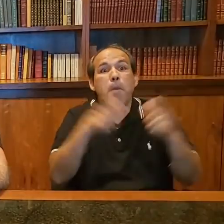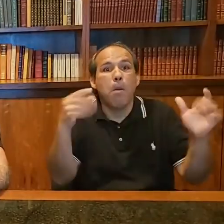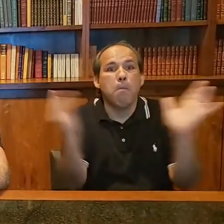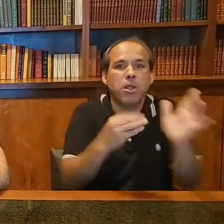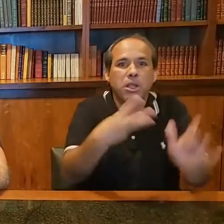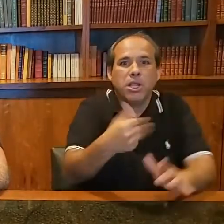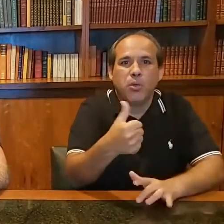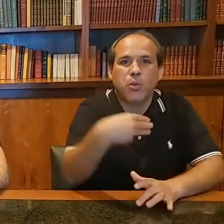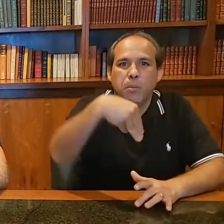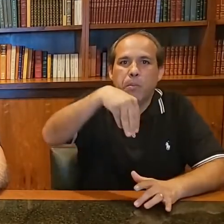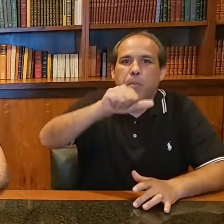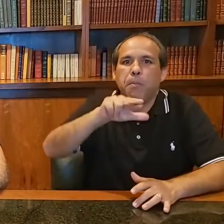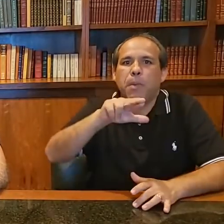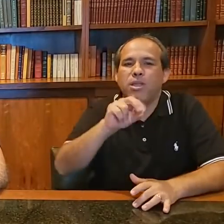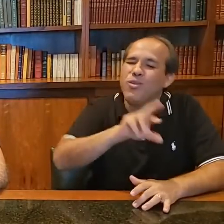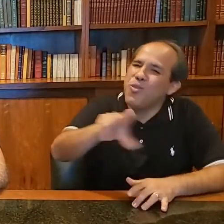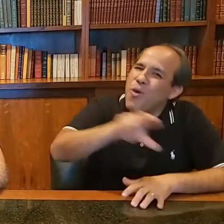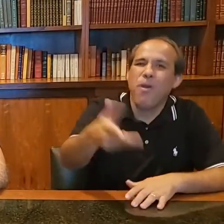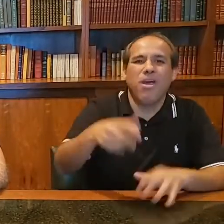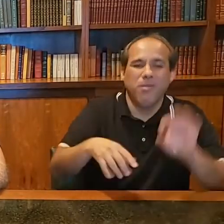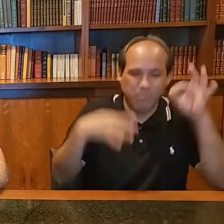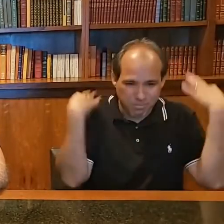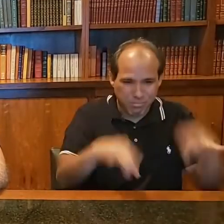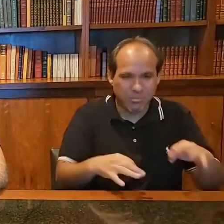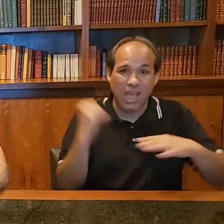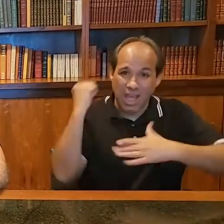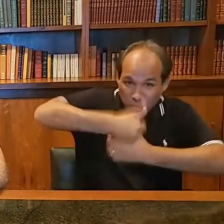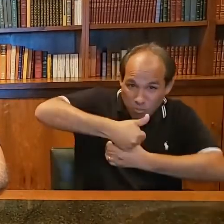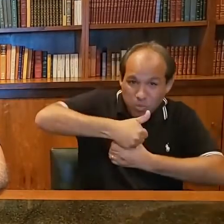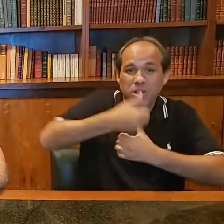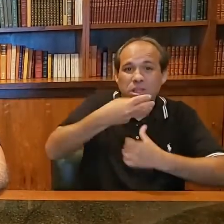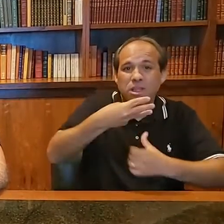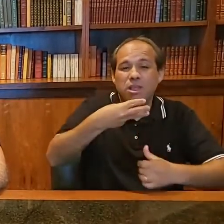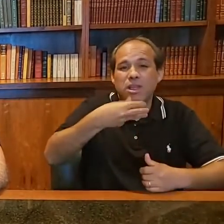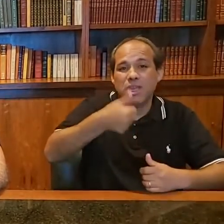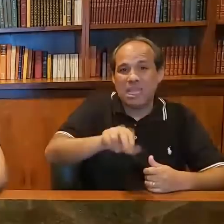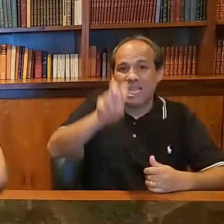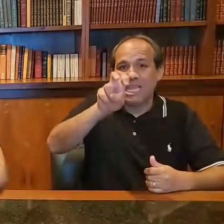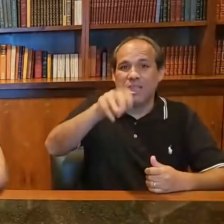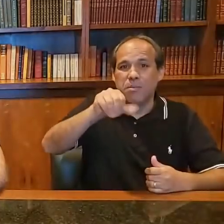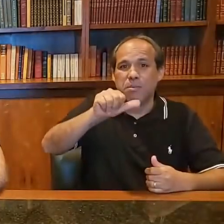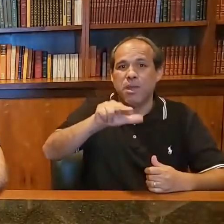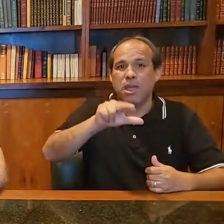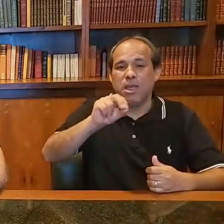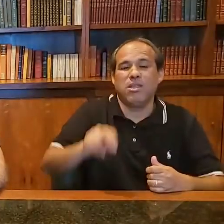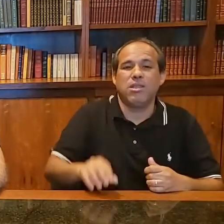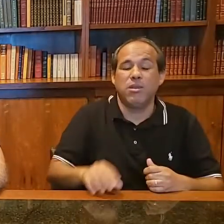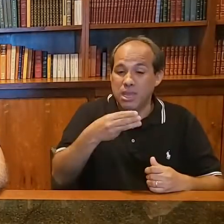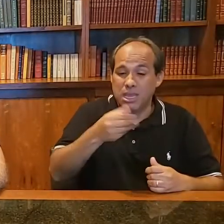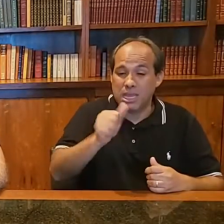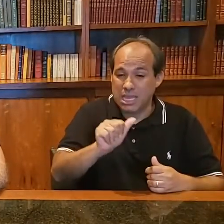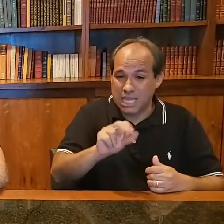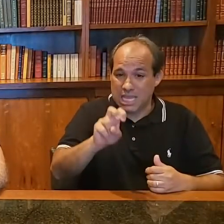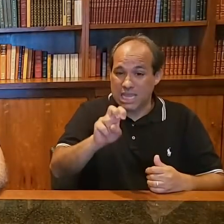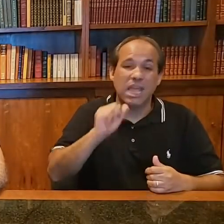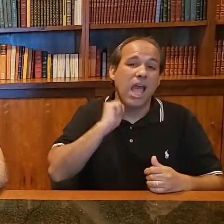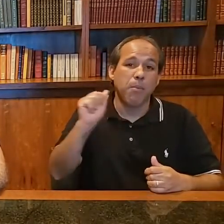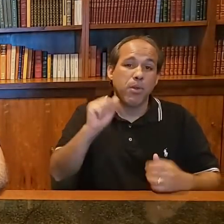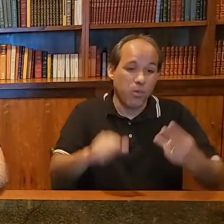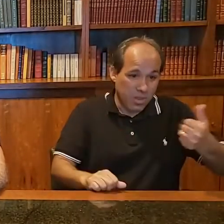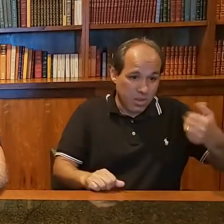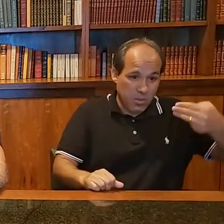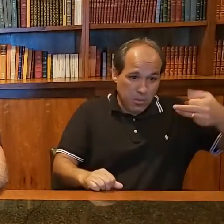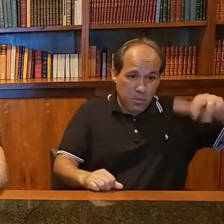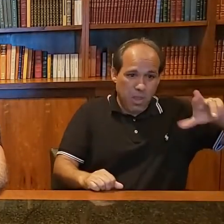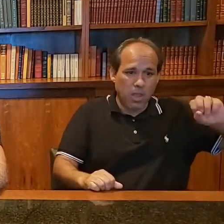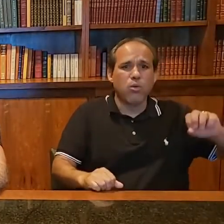março. Agora foi dia 15 de abril. Né? 31 de março não aconteceu nada. João Goulart continuava sendo presidente. Ele deixou de ser